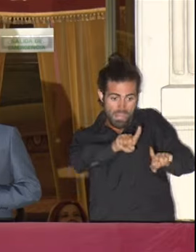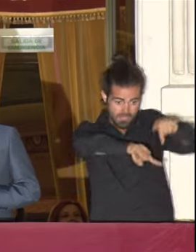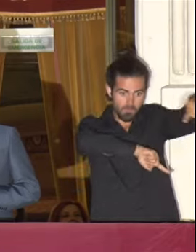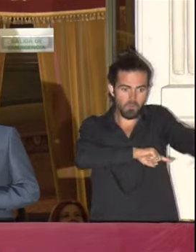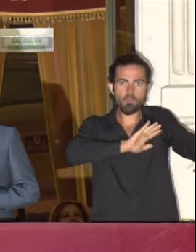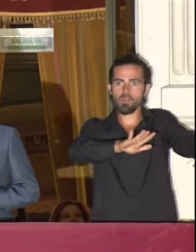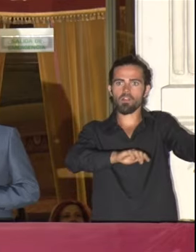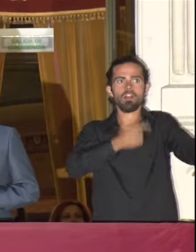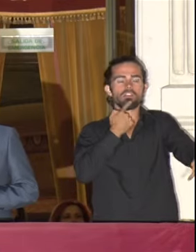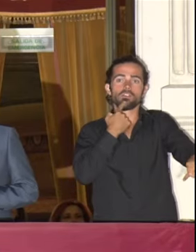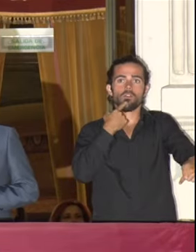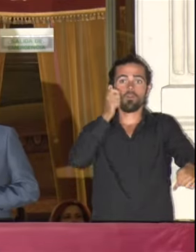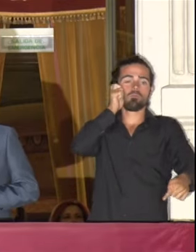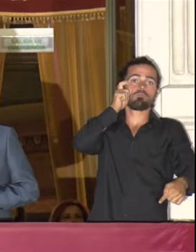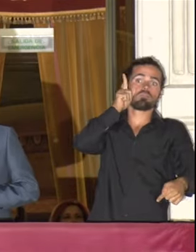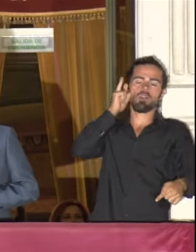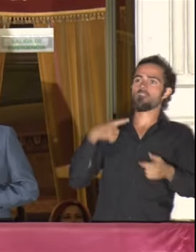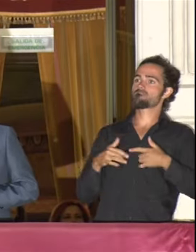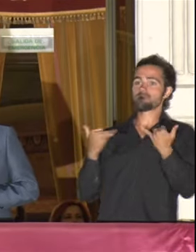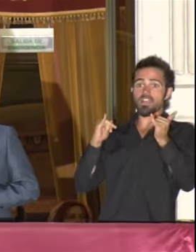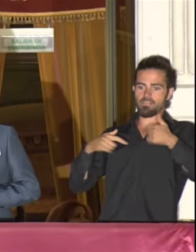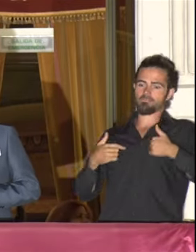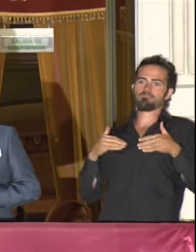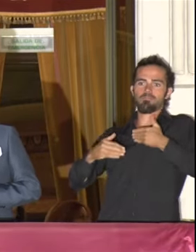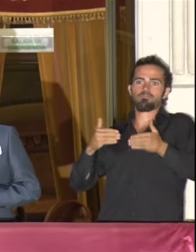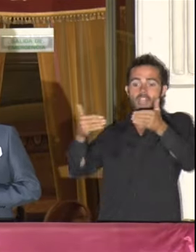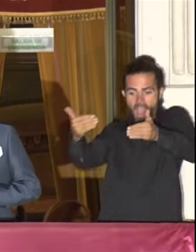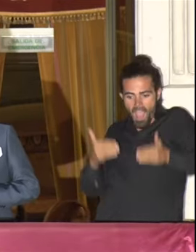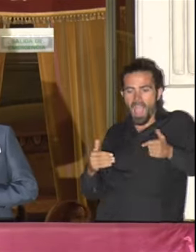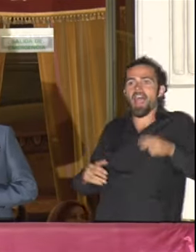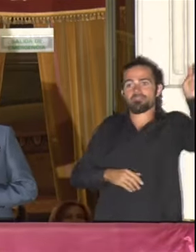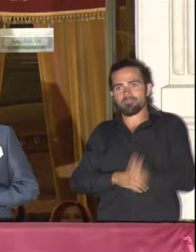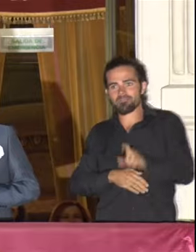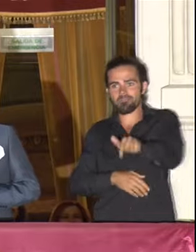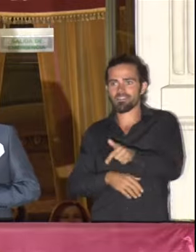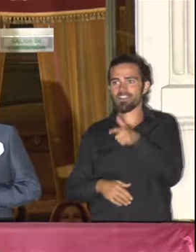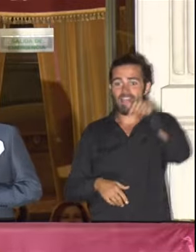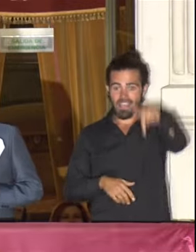se ha enterado que era la feria y se ha adelantado. Así que desde esta mañana tengo cinco nietos.